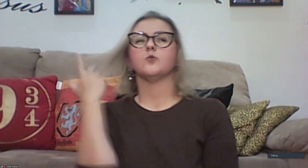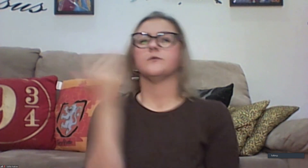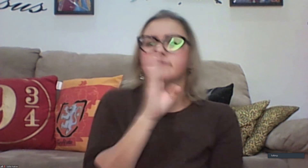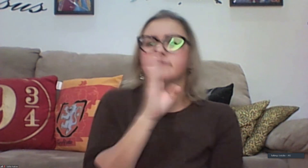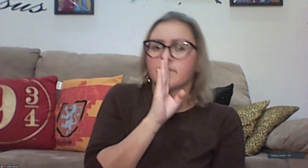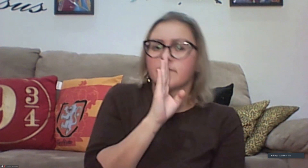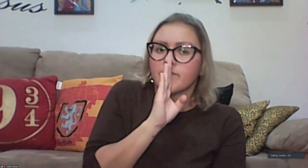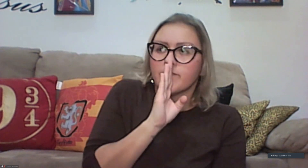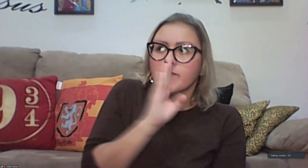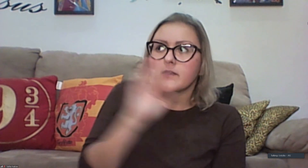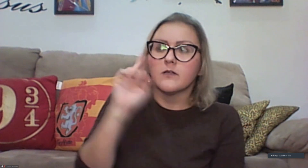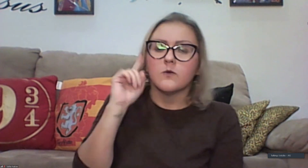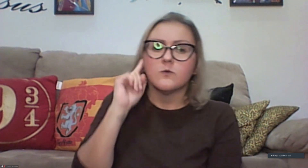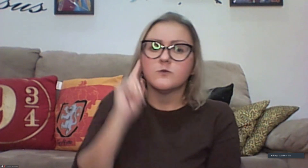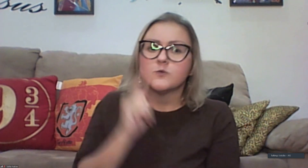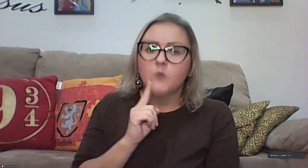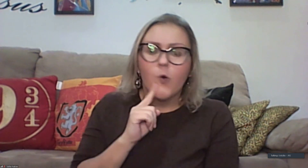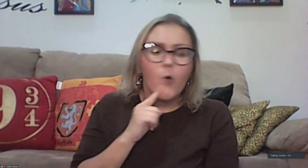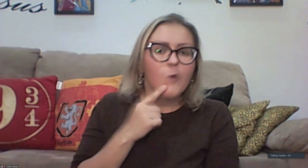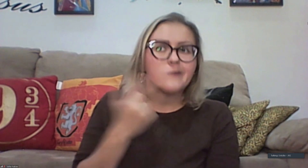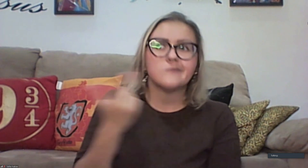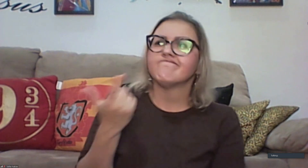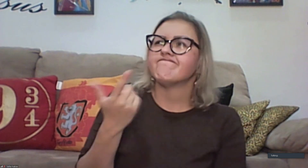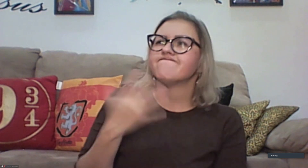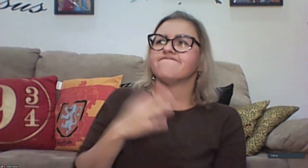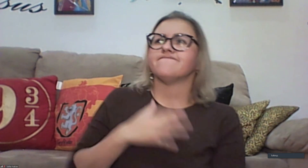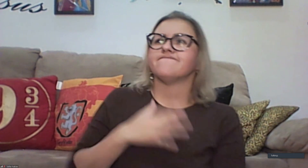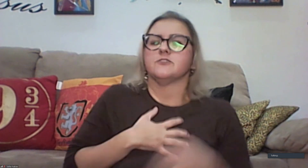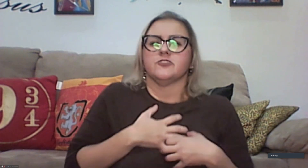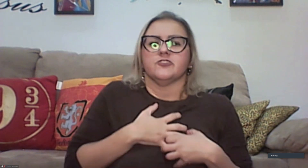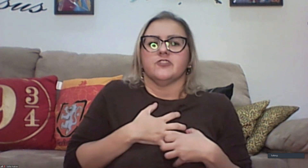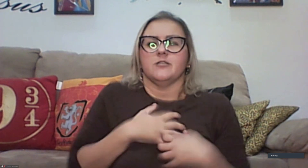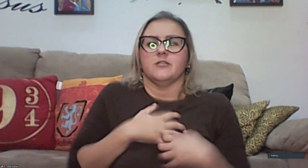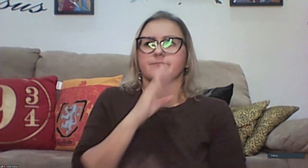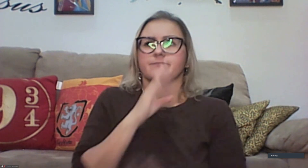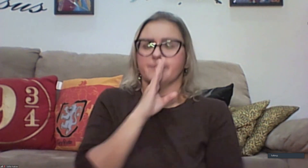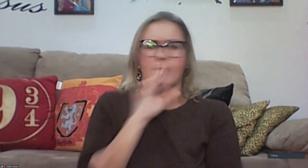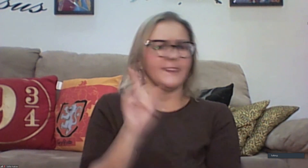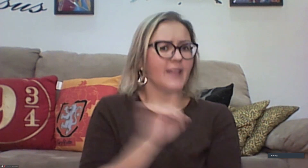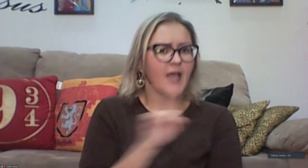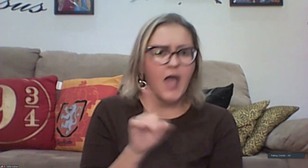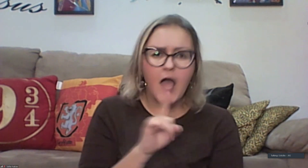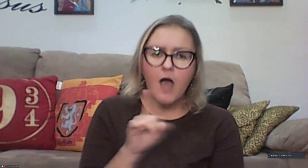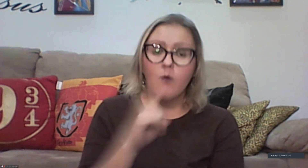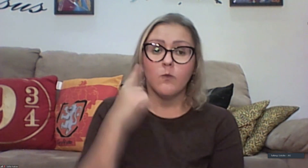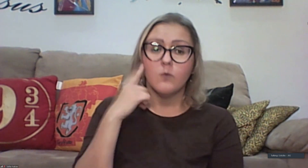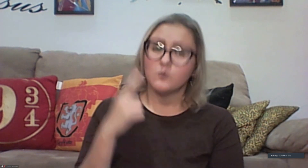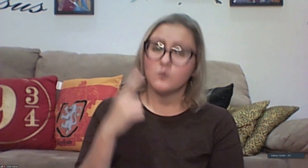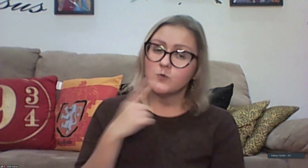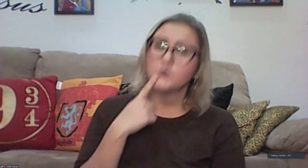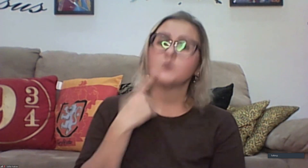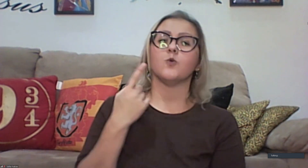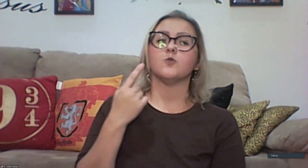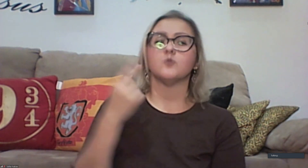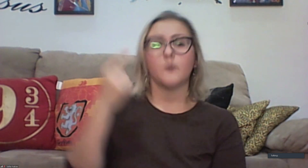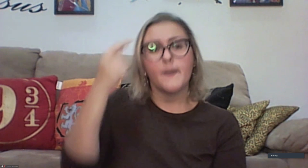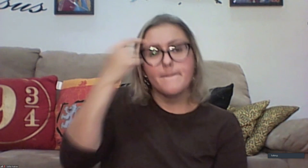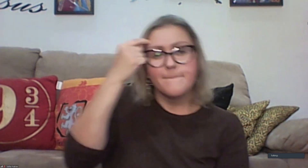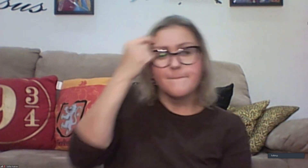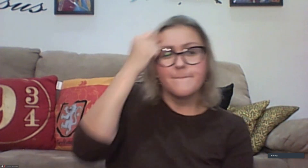Quando nós pensamos assim, o surdo pensa, não sei, ele tem um pensamento escuro, talvez. Como seria isso? Como é o pensamento do surdo? Não, não